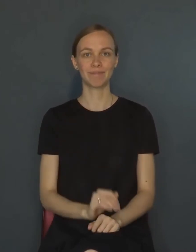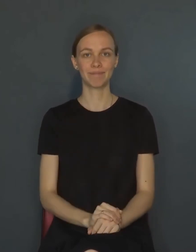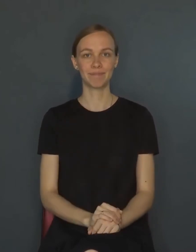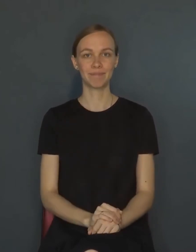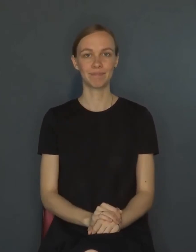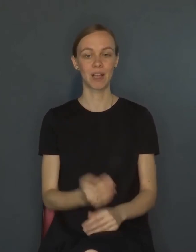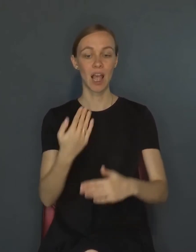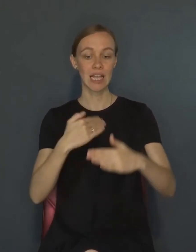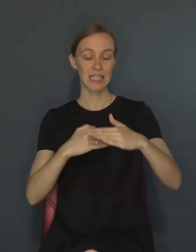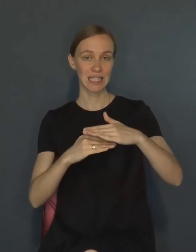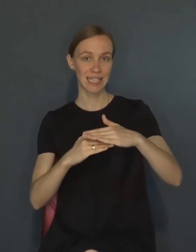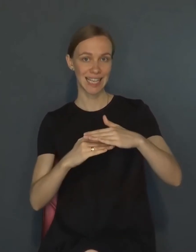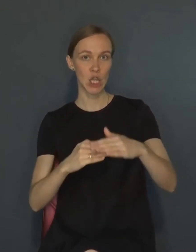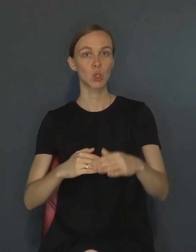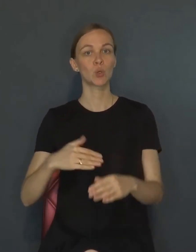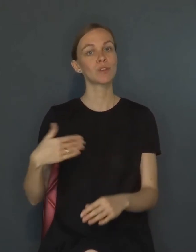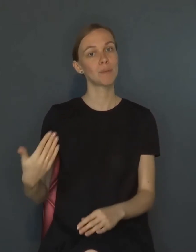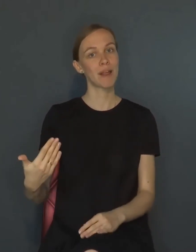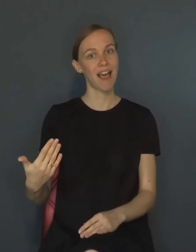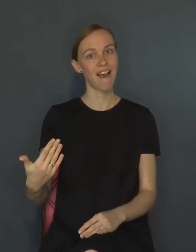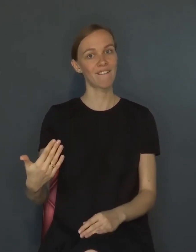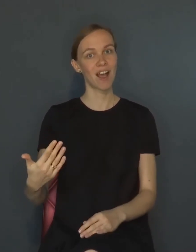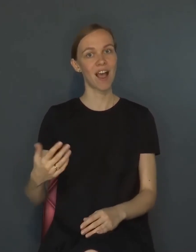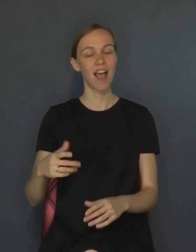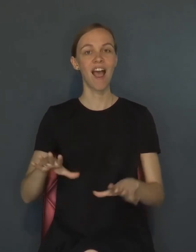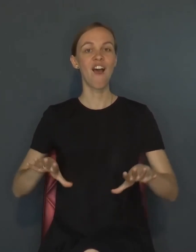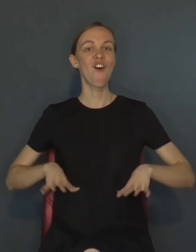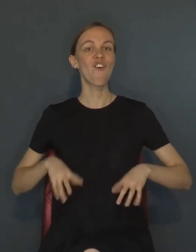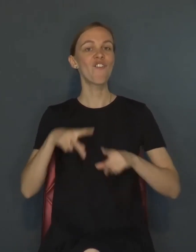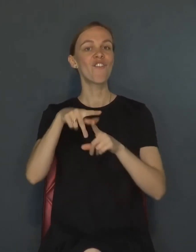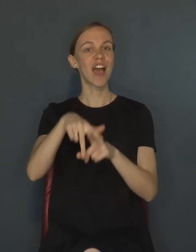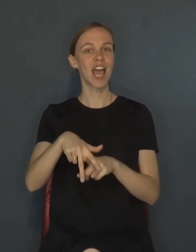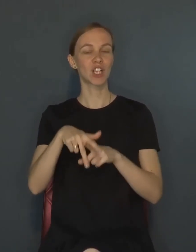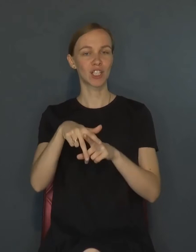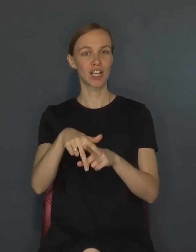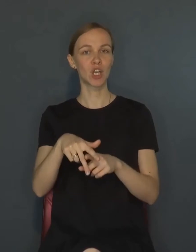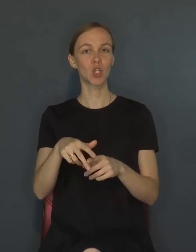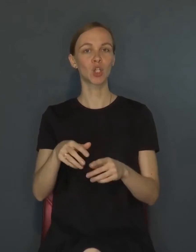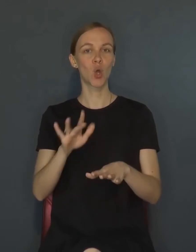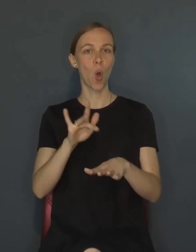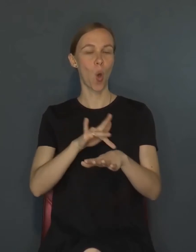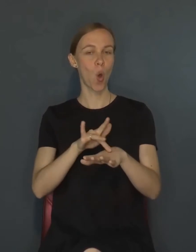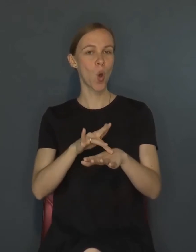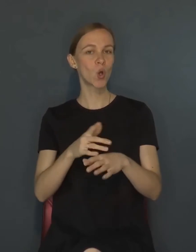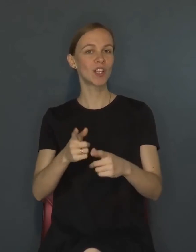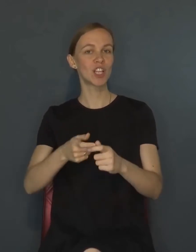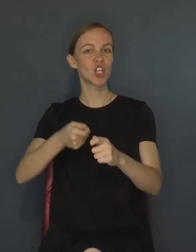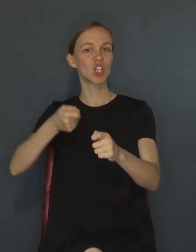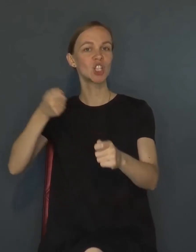Знизу справа – вершник з оголеною шаблею на червоному фоні.